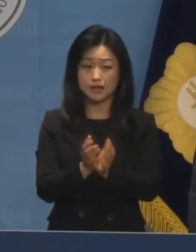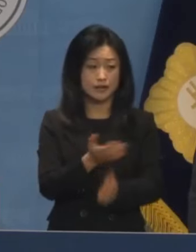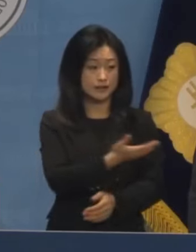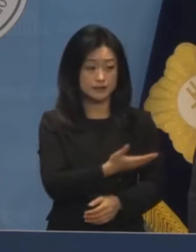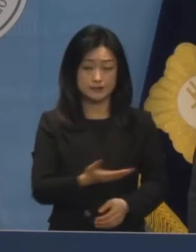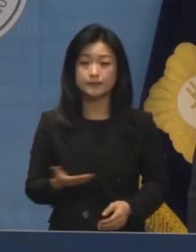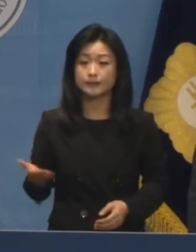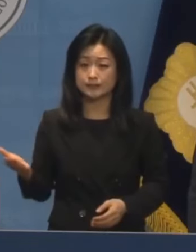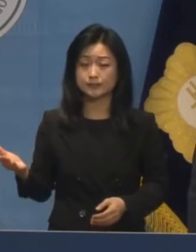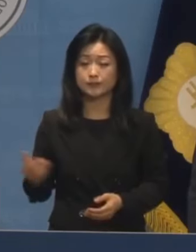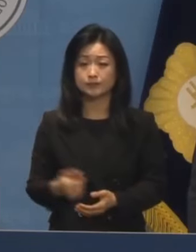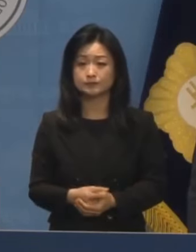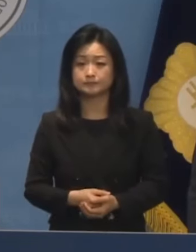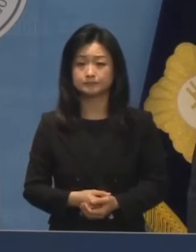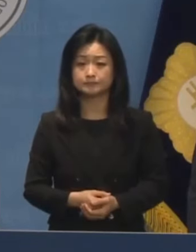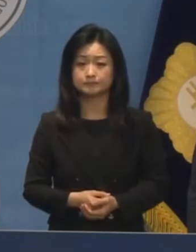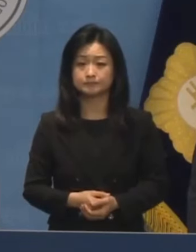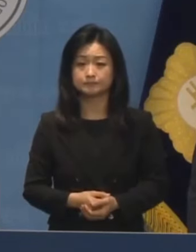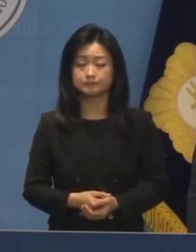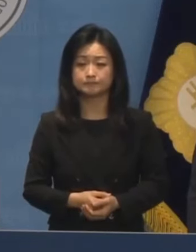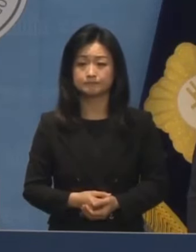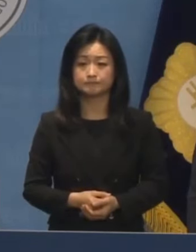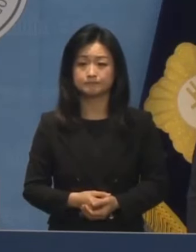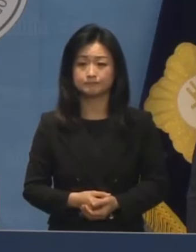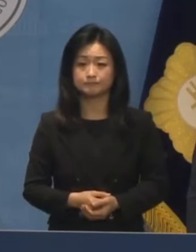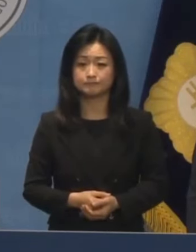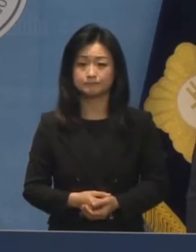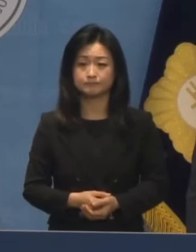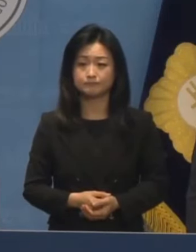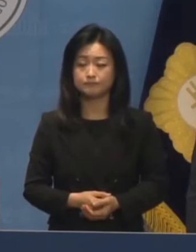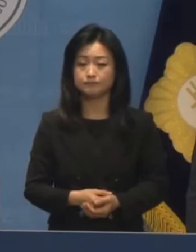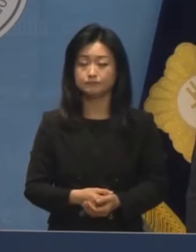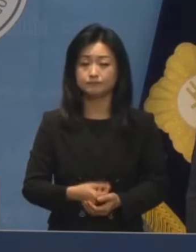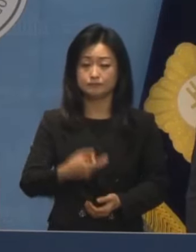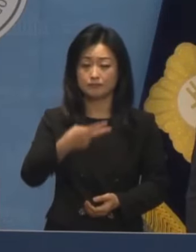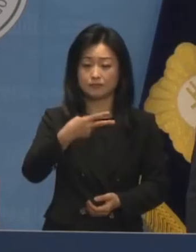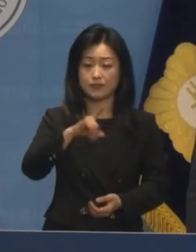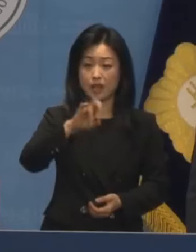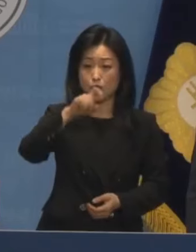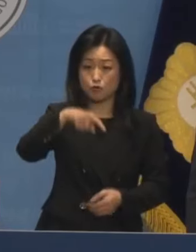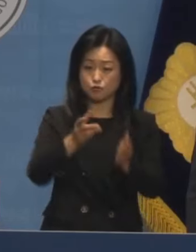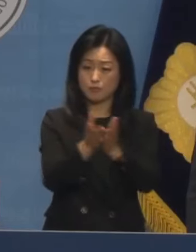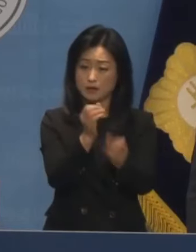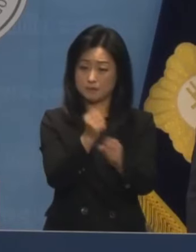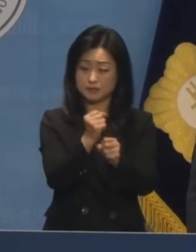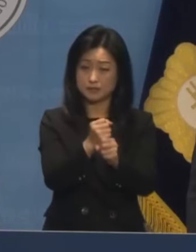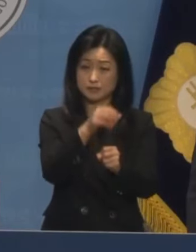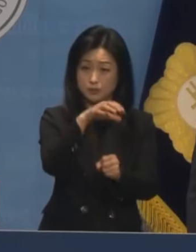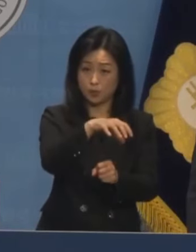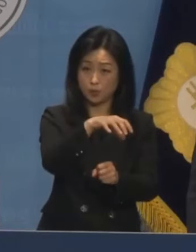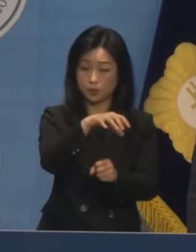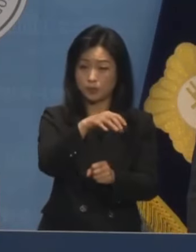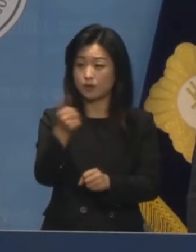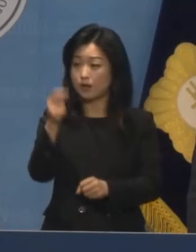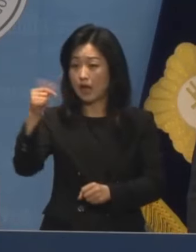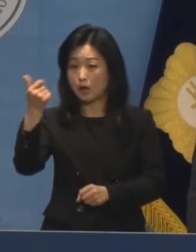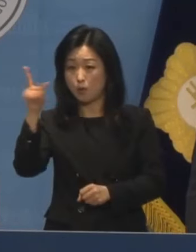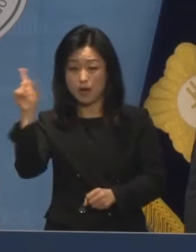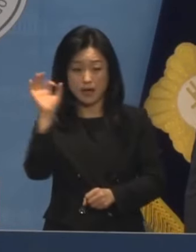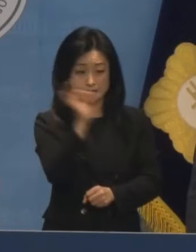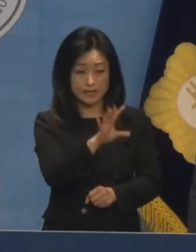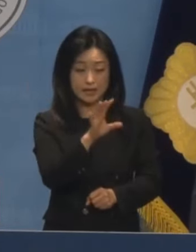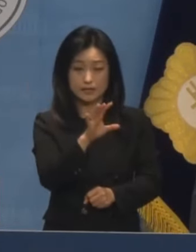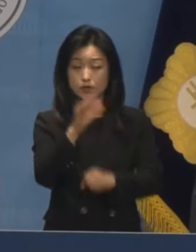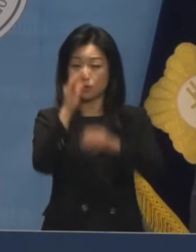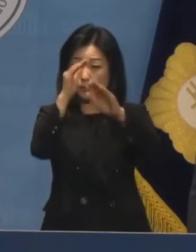실천단 그리고 을지호 위원회는 대우조선의 하화 오션 인수 과정 그리고이